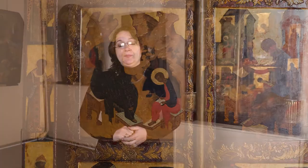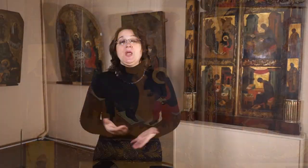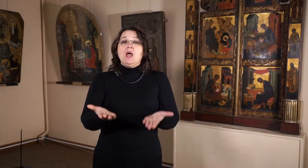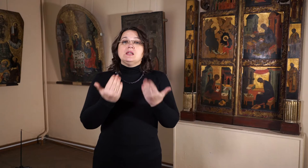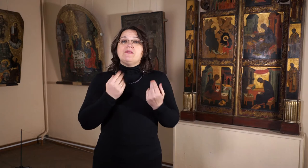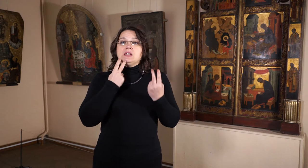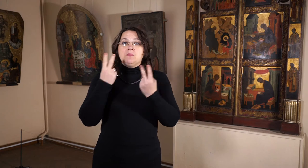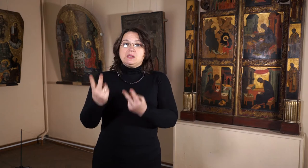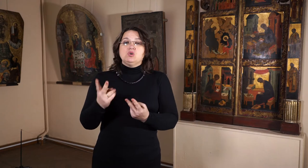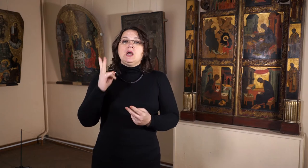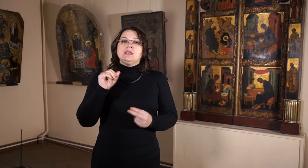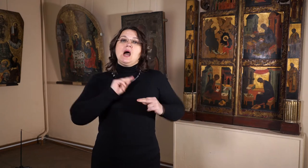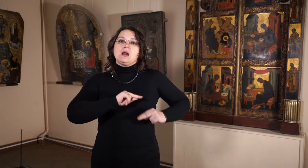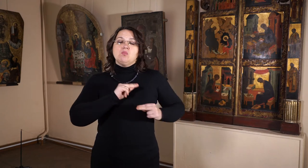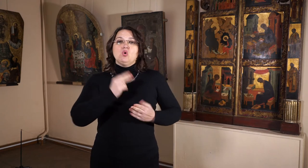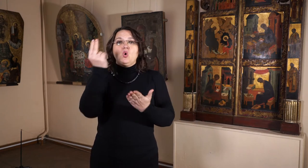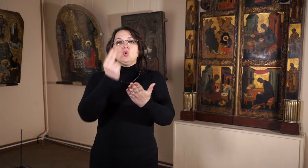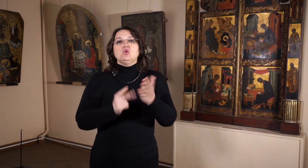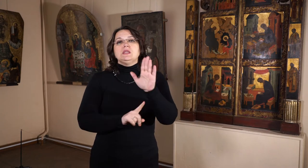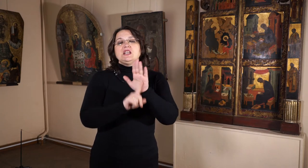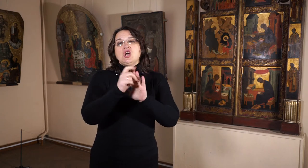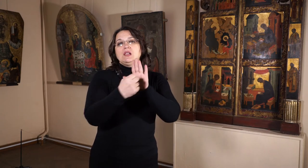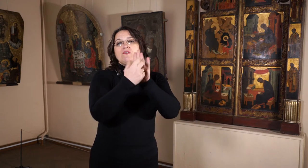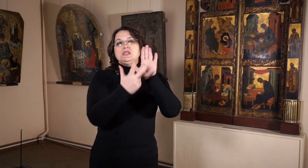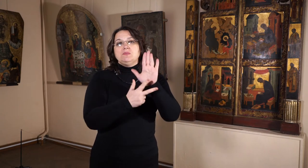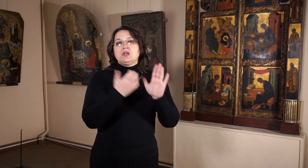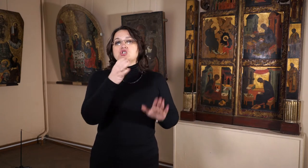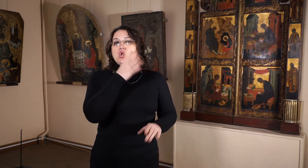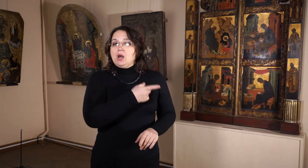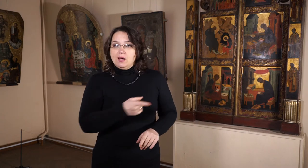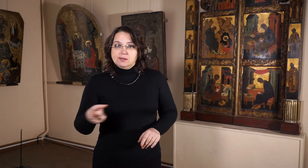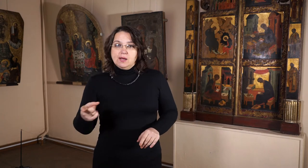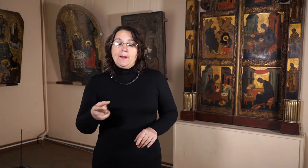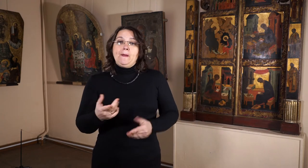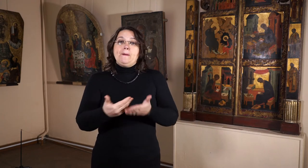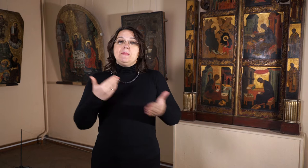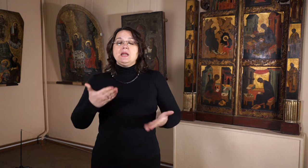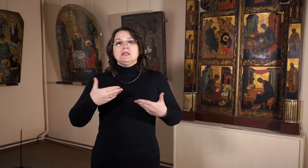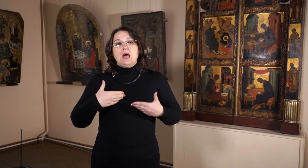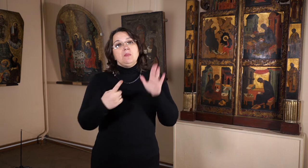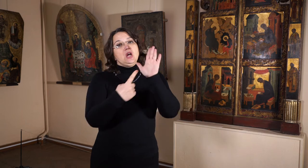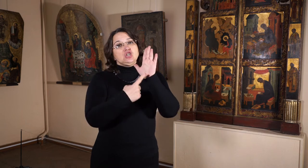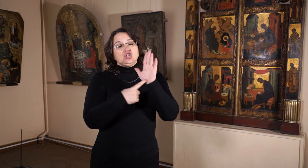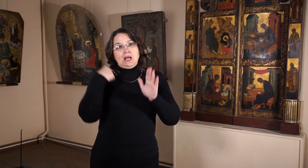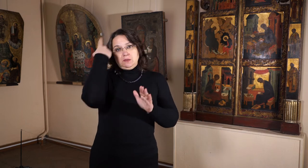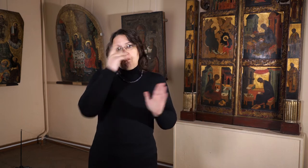Давайте посмотрим на работы художников начала 18 столетия. Перед нами 6 портретов